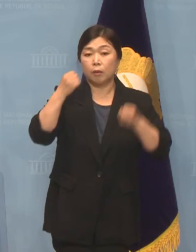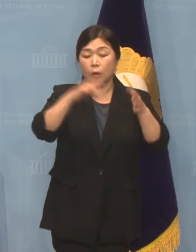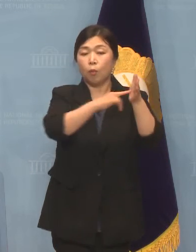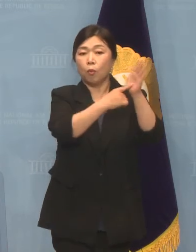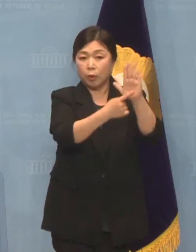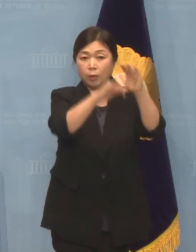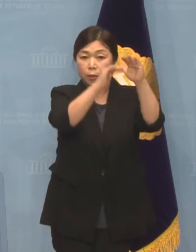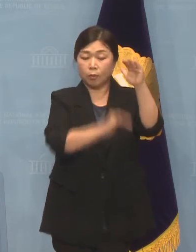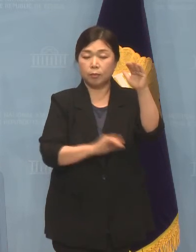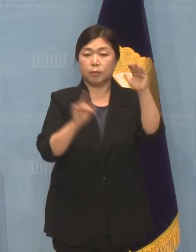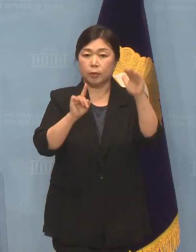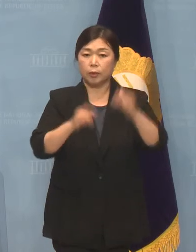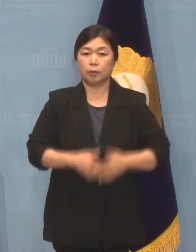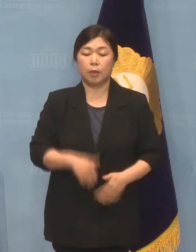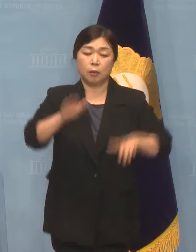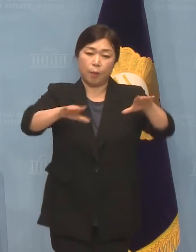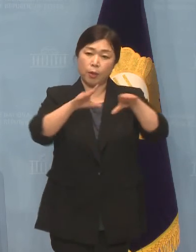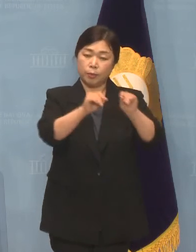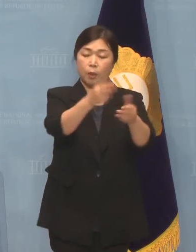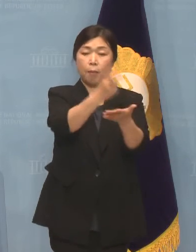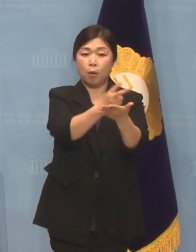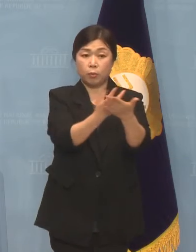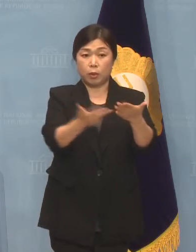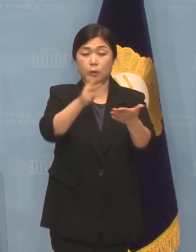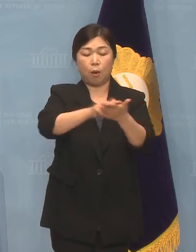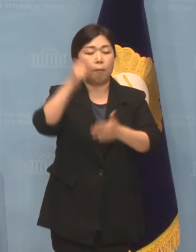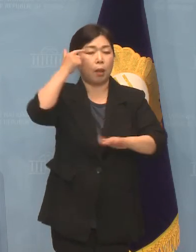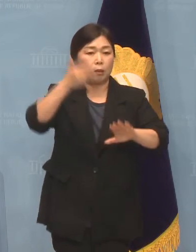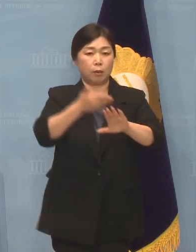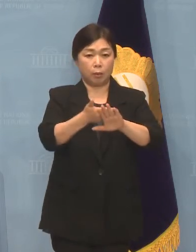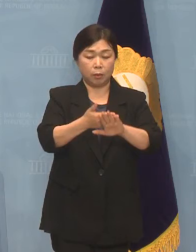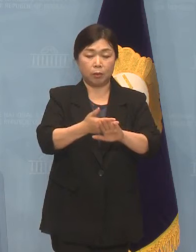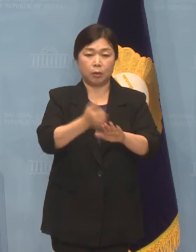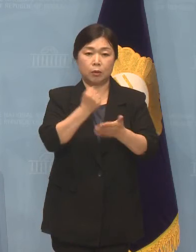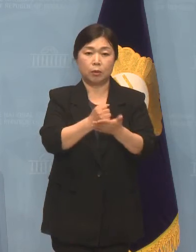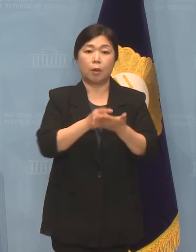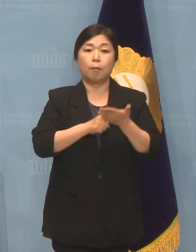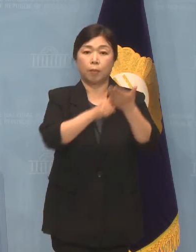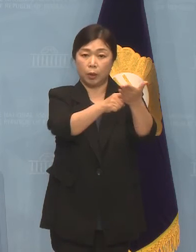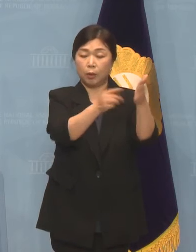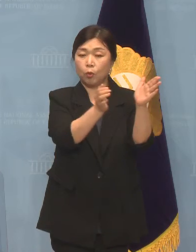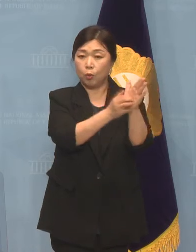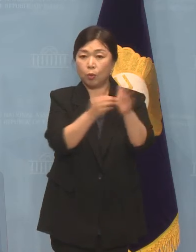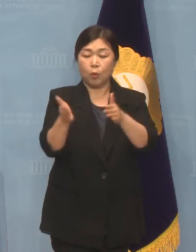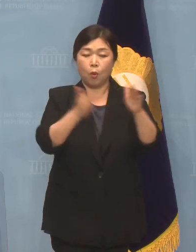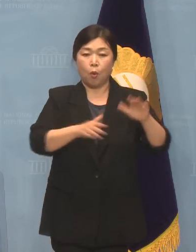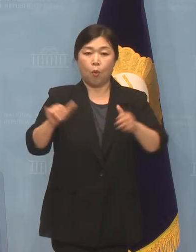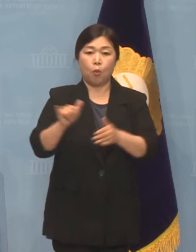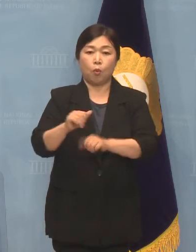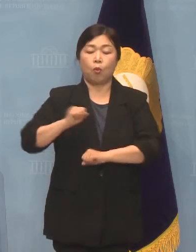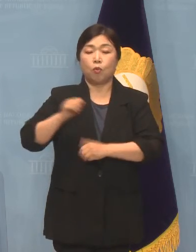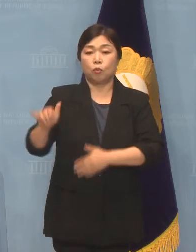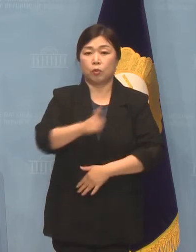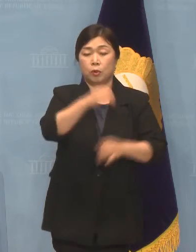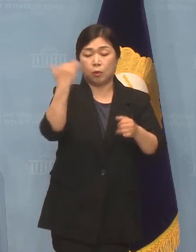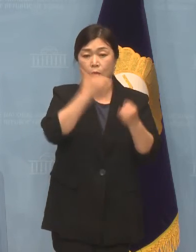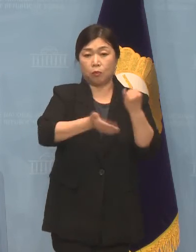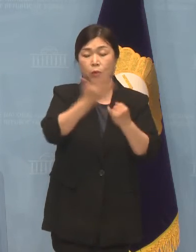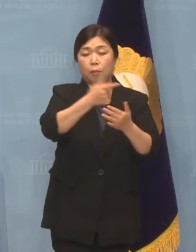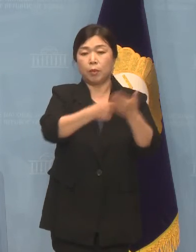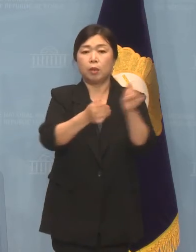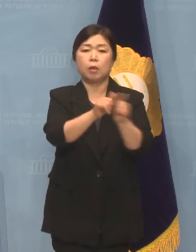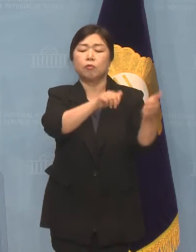공개된 청원은 차별금지법 제정 반대에 관한 청원, 공군 성추행 피해자